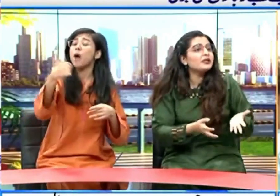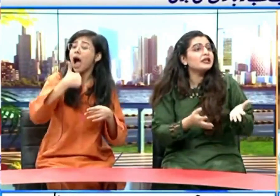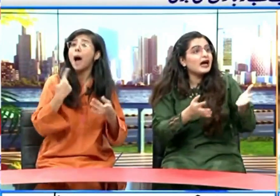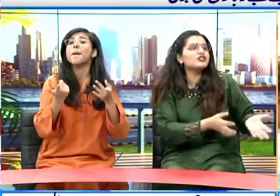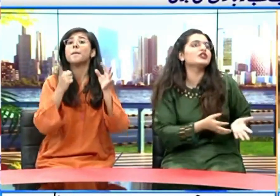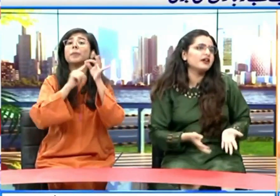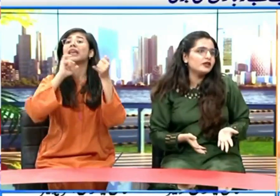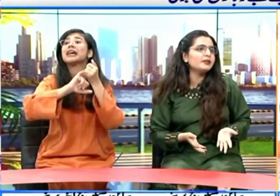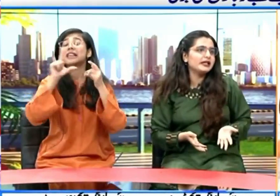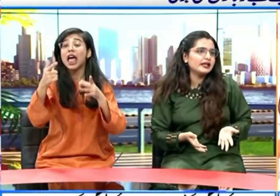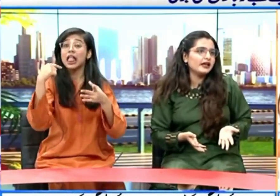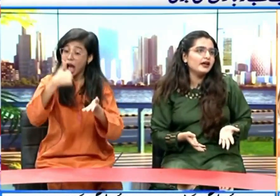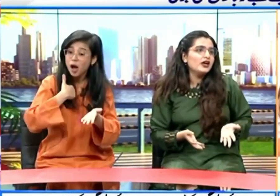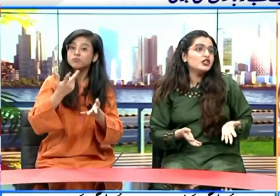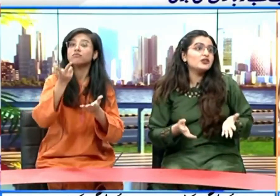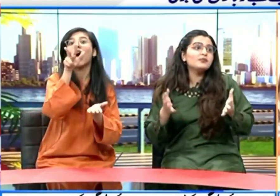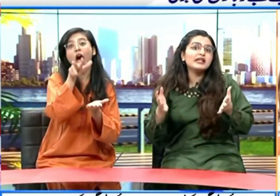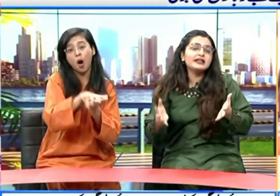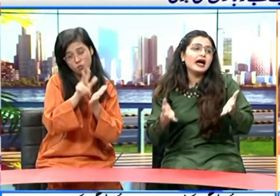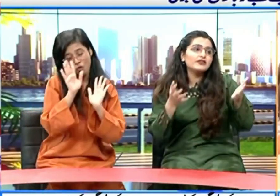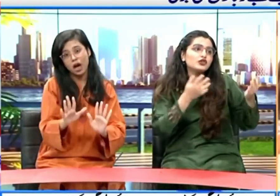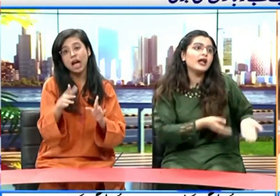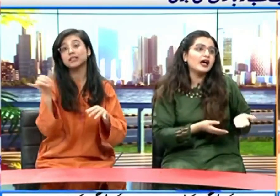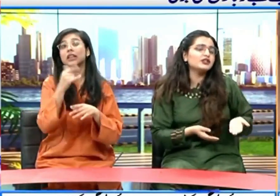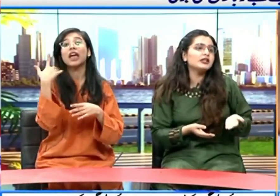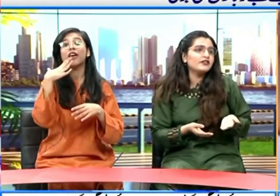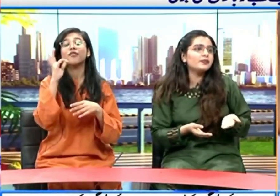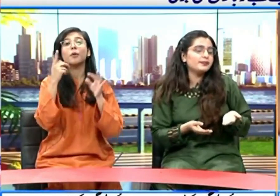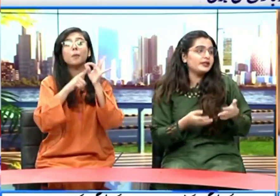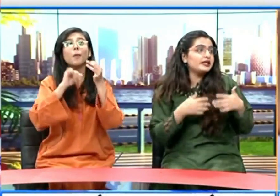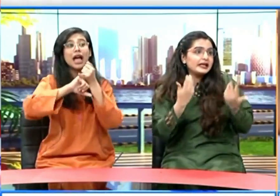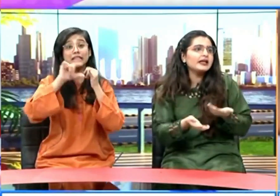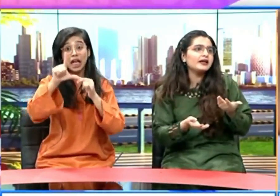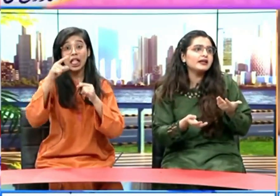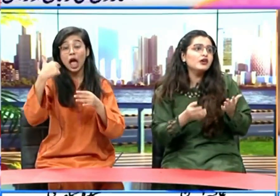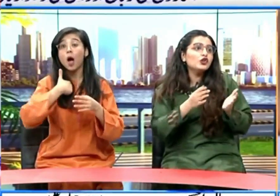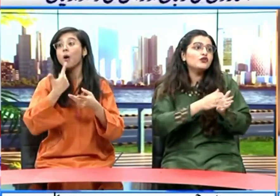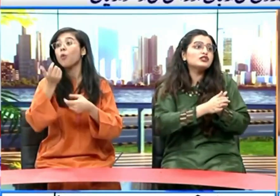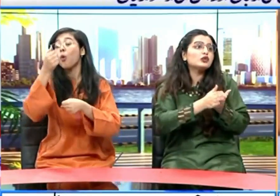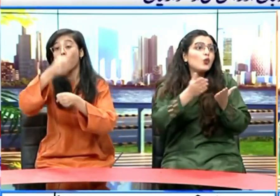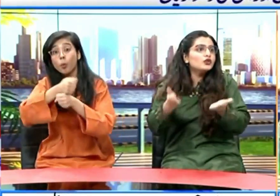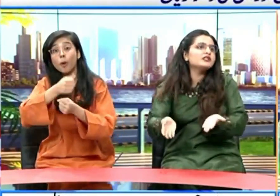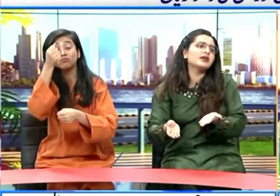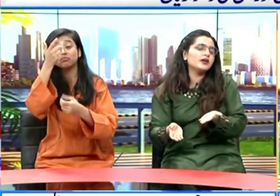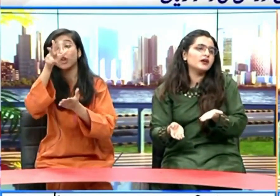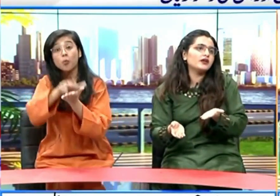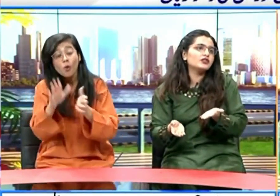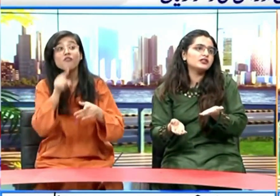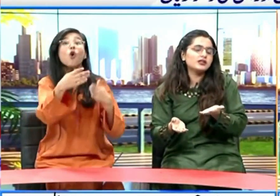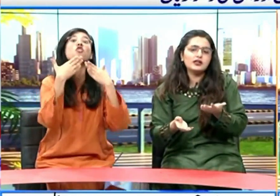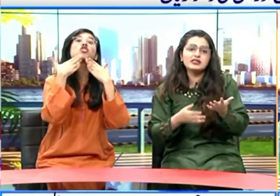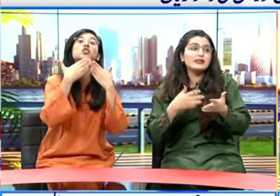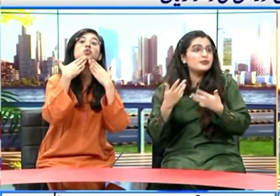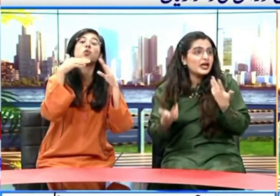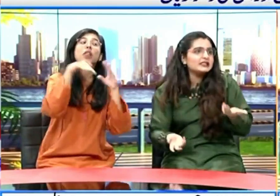کو بھی نیشنل لیول پر لے کر آئیں. جب ہم سائن لینگویج کو نیشنل لیول پر لے کر آئیں گے تو وہ اسکولز میں اس